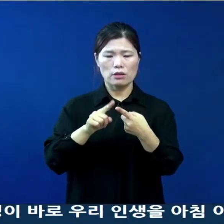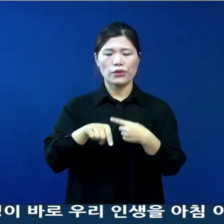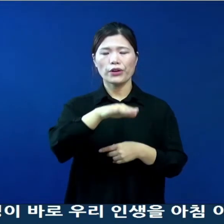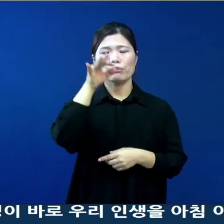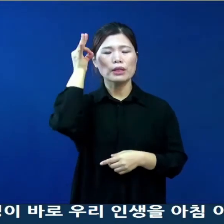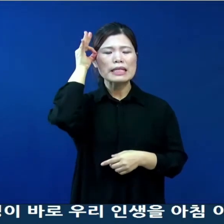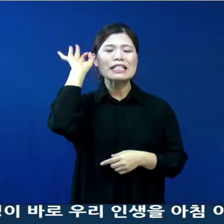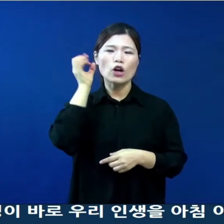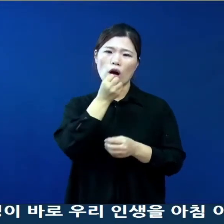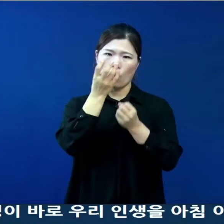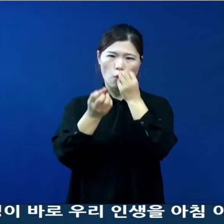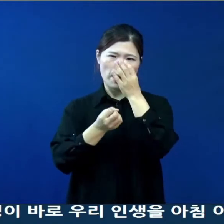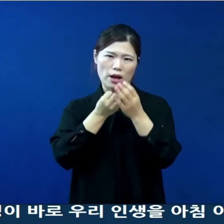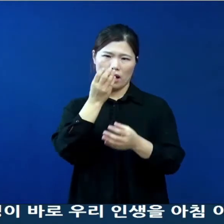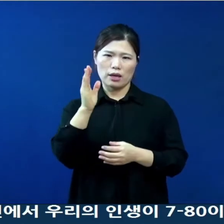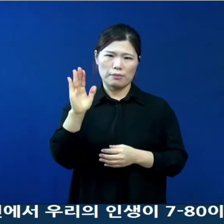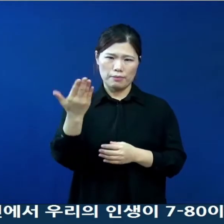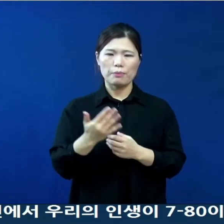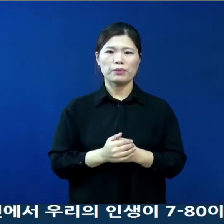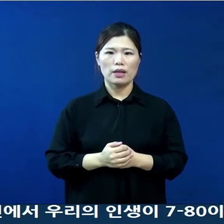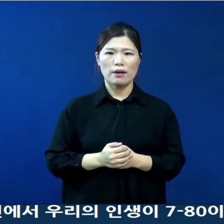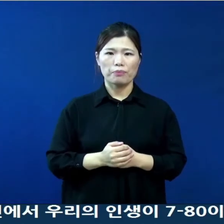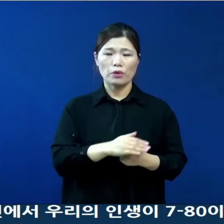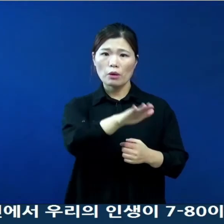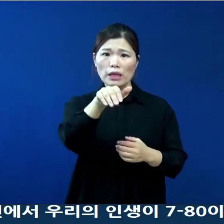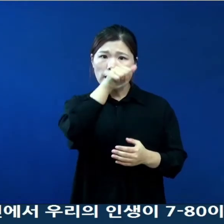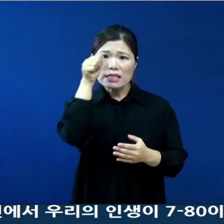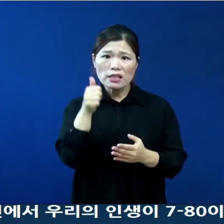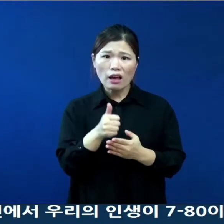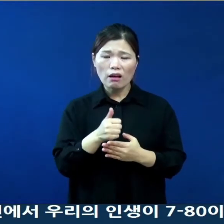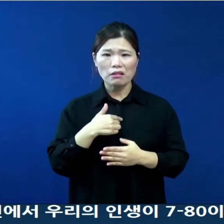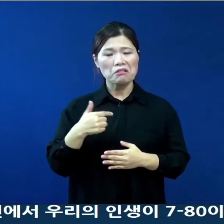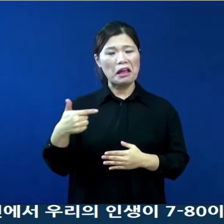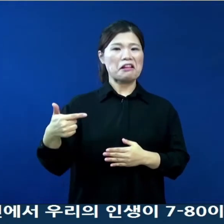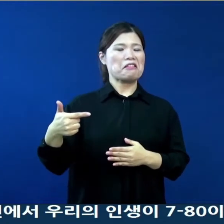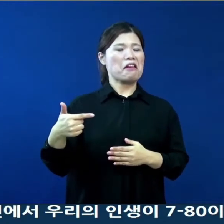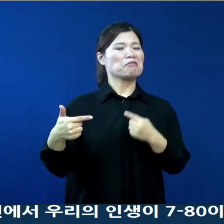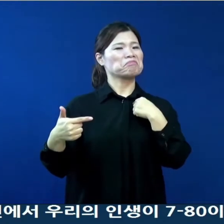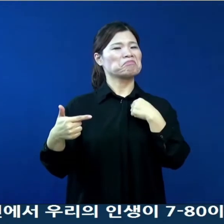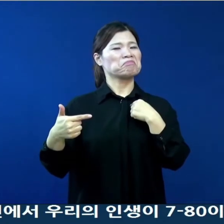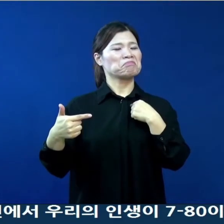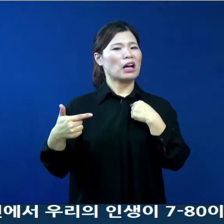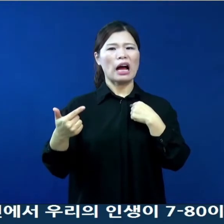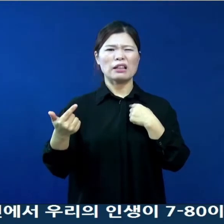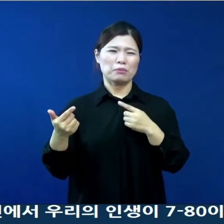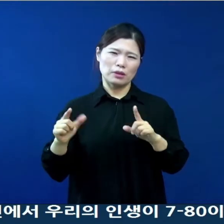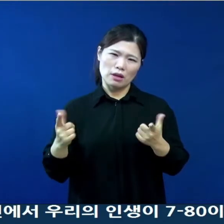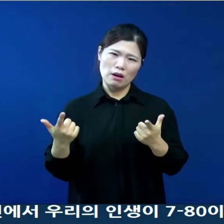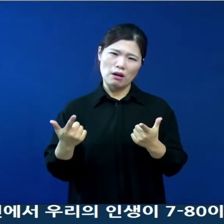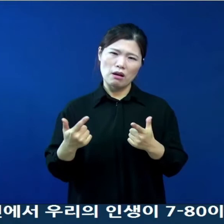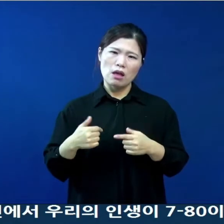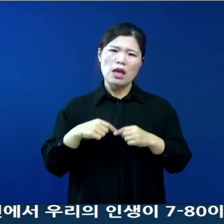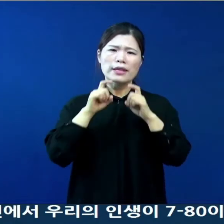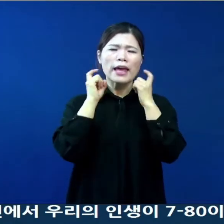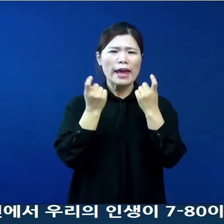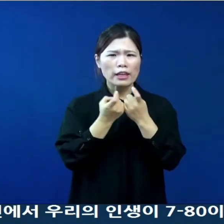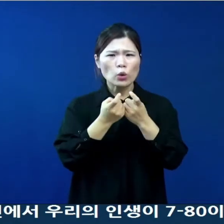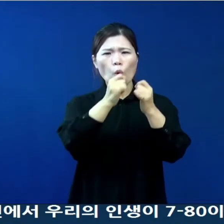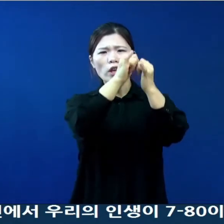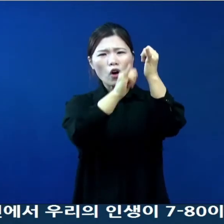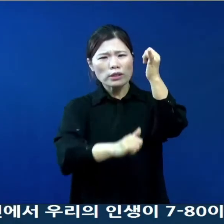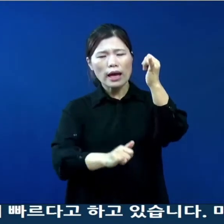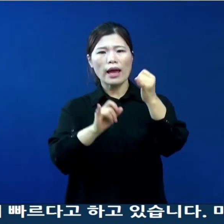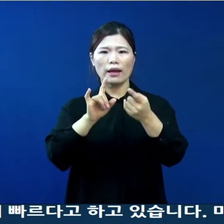인정하고 고백하며 사십니까? 여러분, 우리 인생이라고 하는 것이 대단해 보여도요 개인의 종말과 역사적 종말을